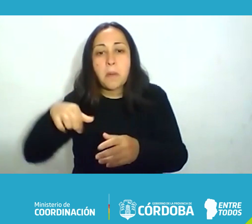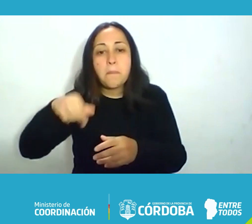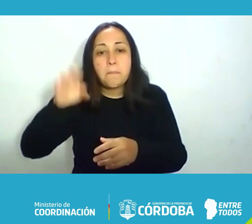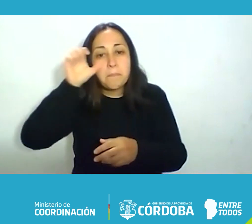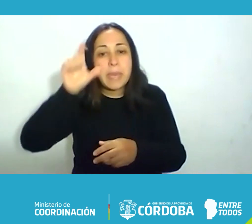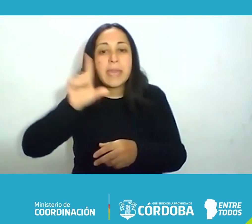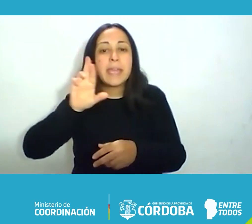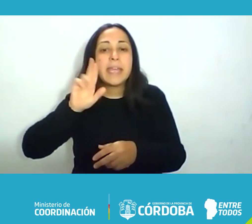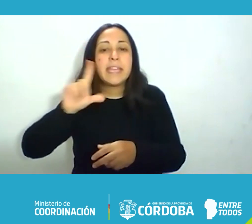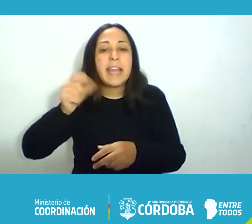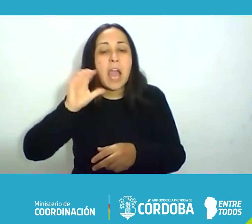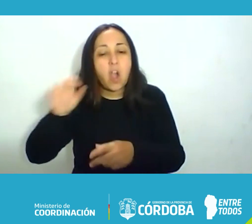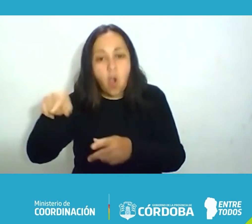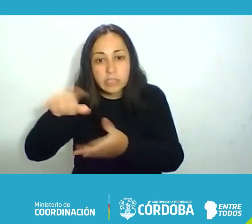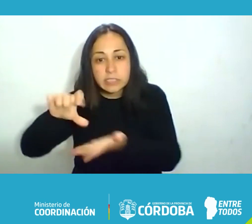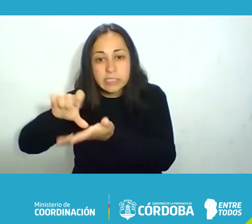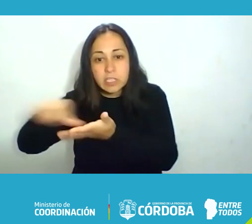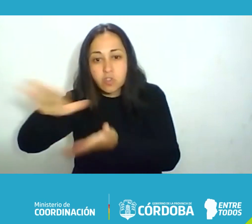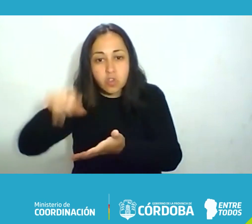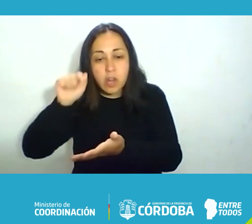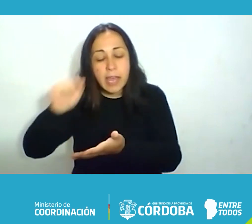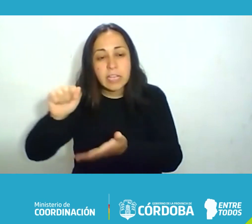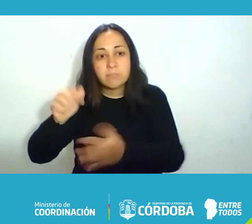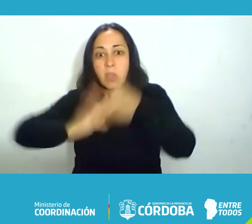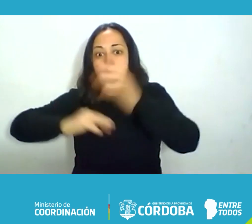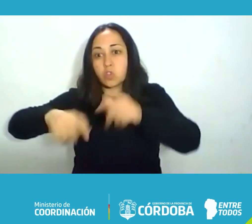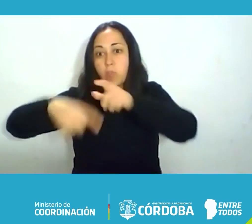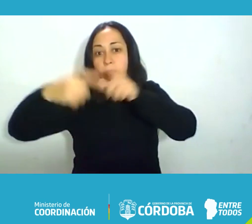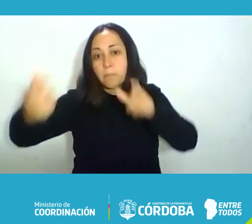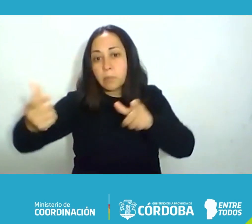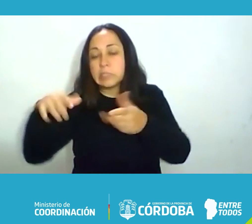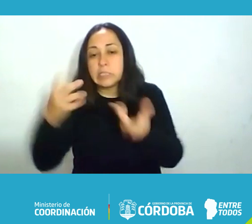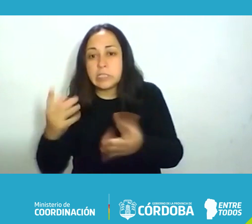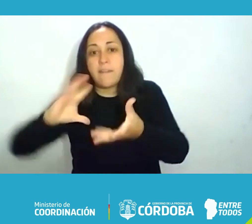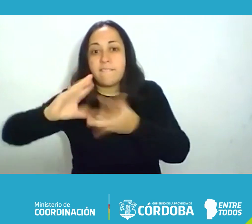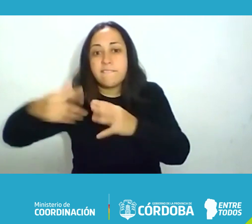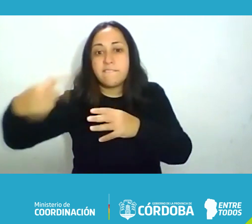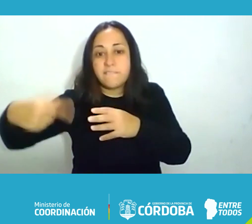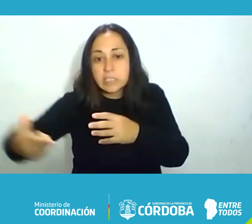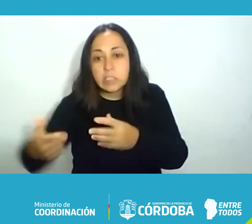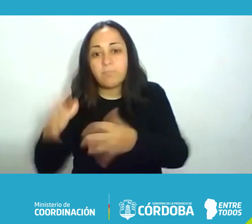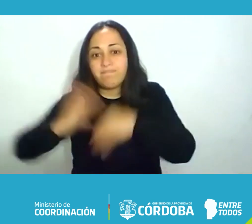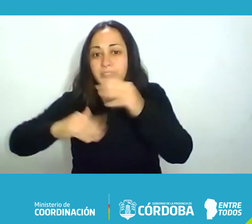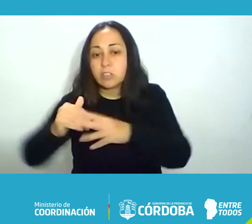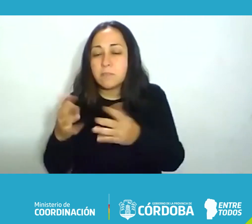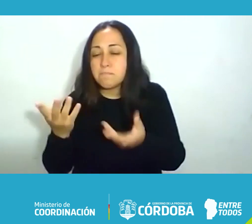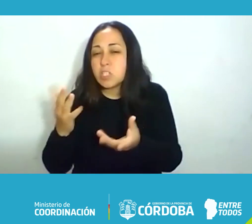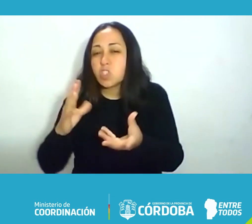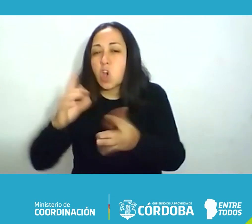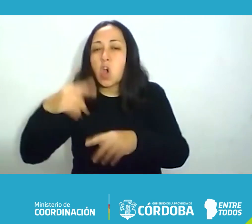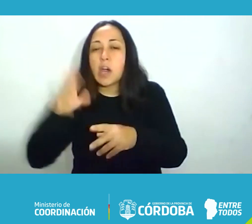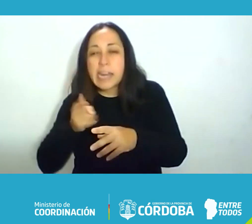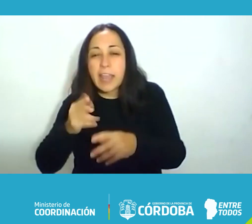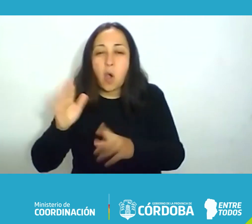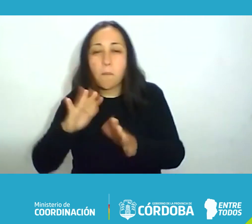esperan impactos sobre todo por la construcción del puente. Todos los efectos que pueden generarse a partir de las operaciones de construcción, pero estiman que serán moderados y se